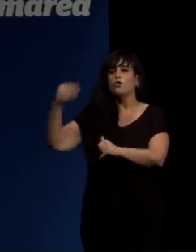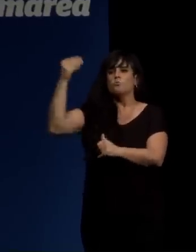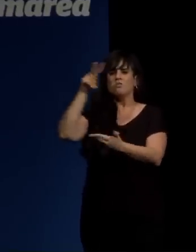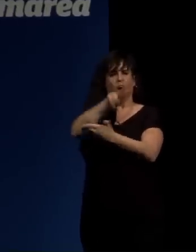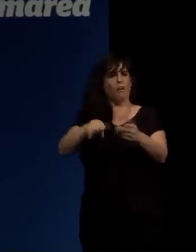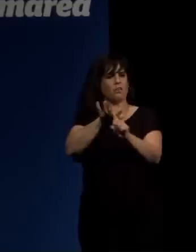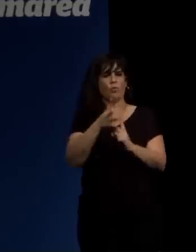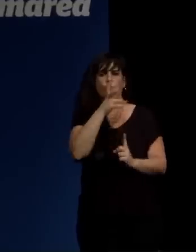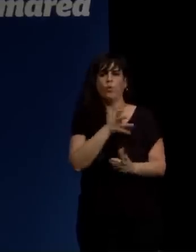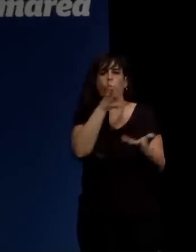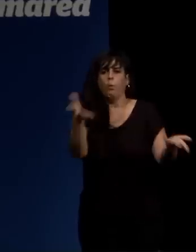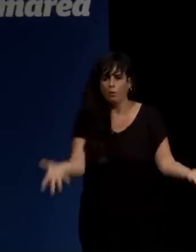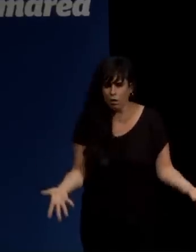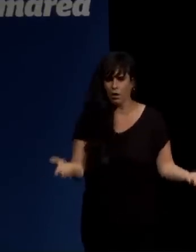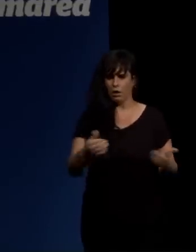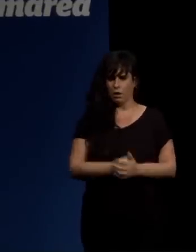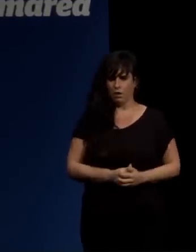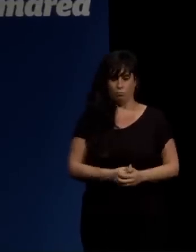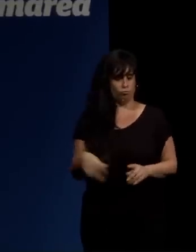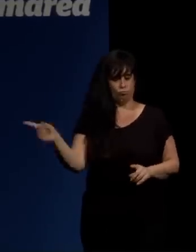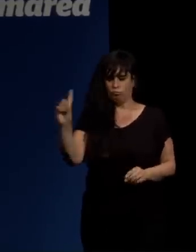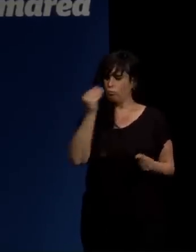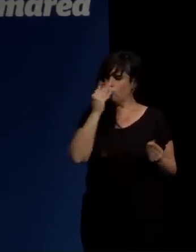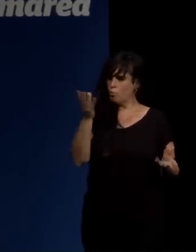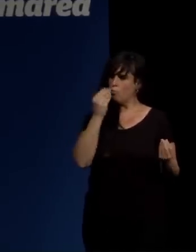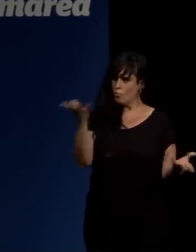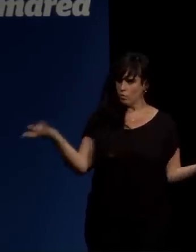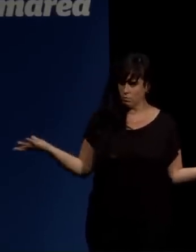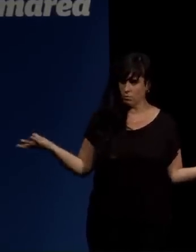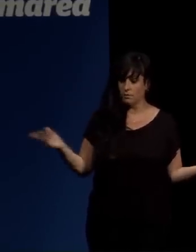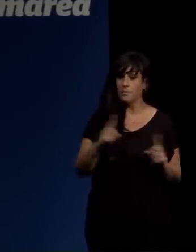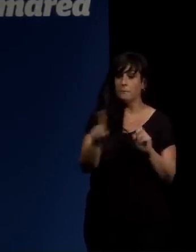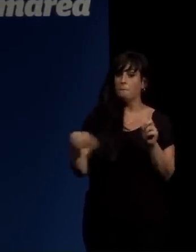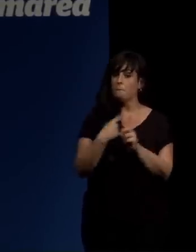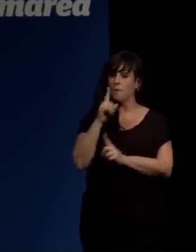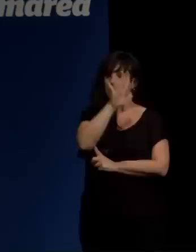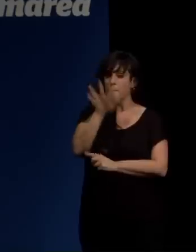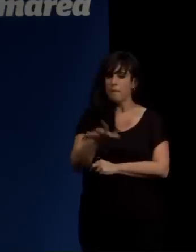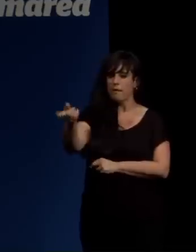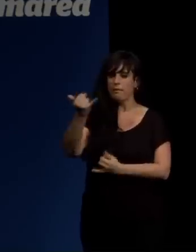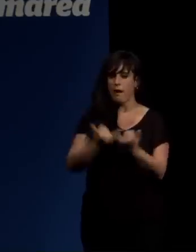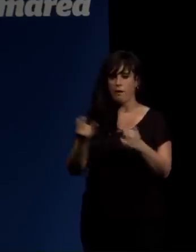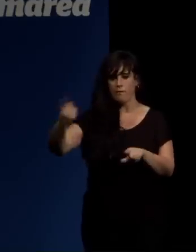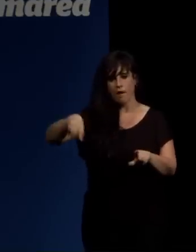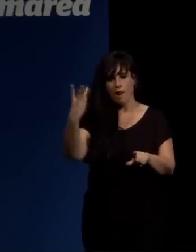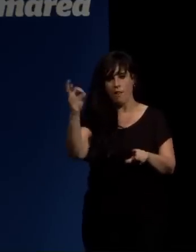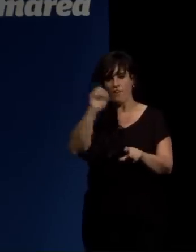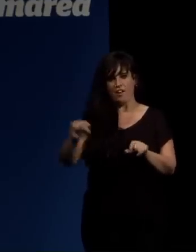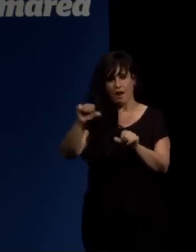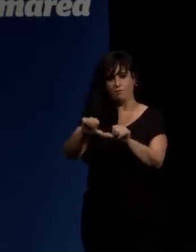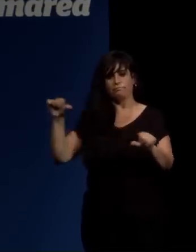tan mal? Non, si está moi bien. E agora van facer, polo visto, todo o que non fixeron nos 30 anos